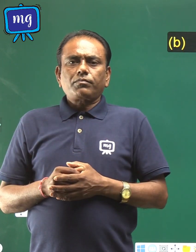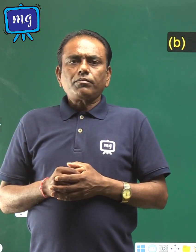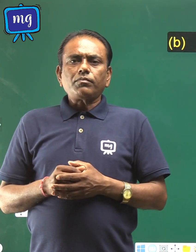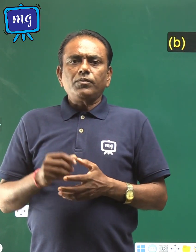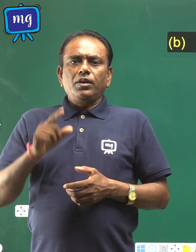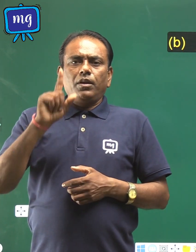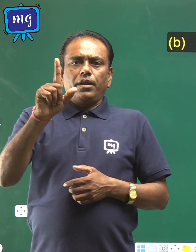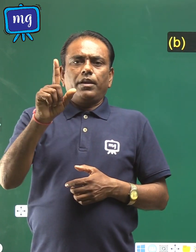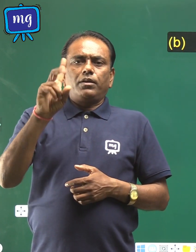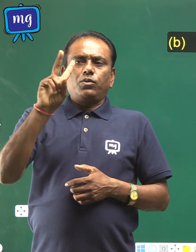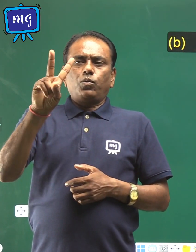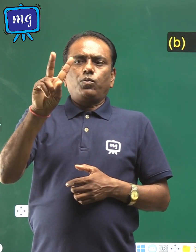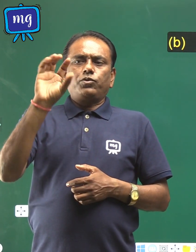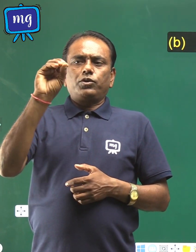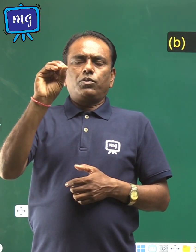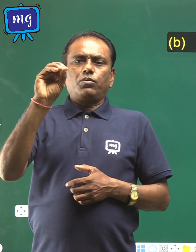120 डिग्री।